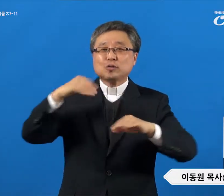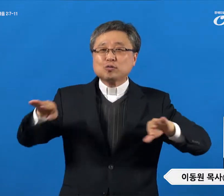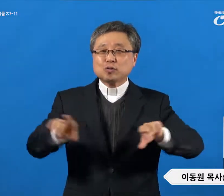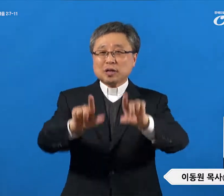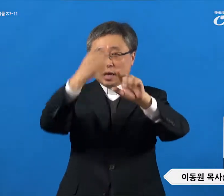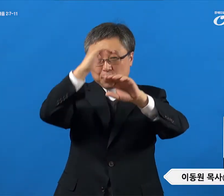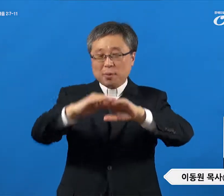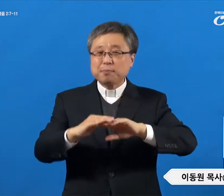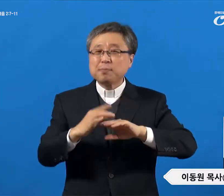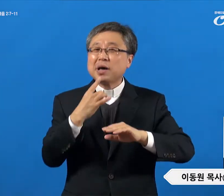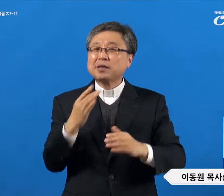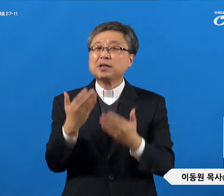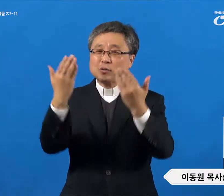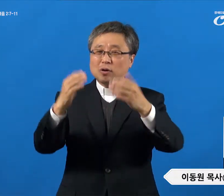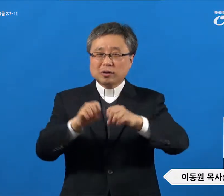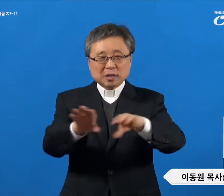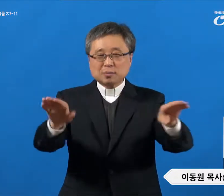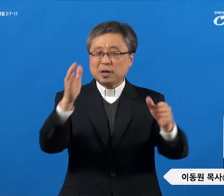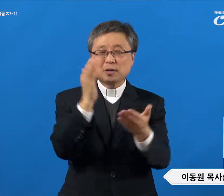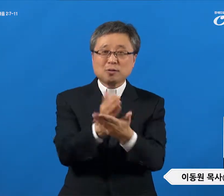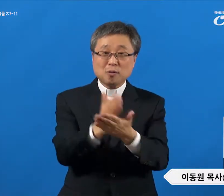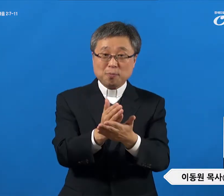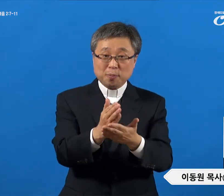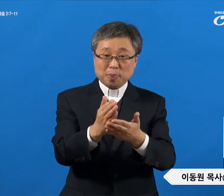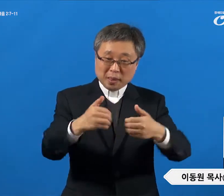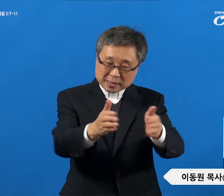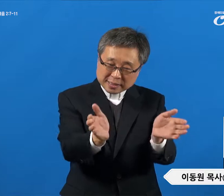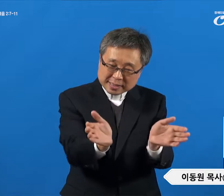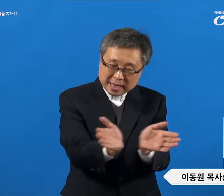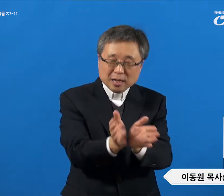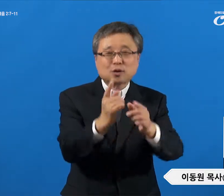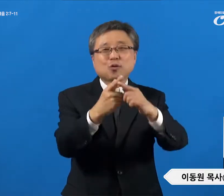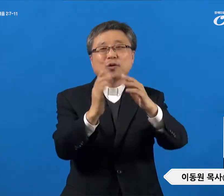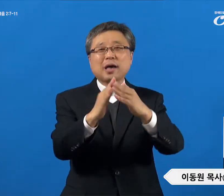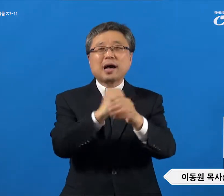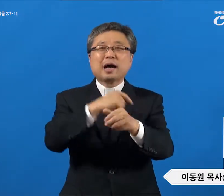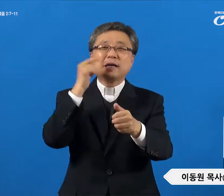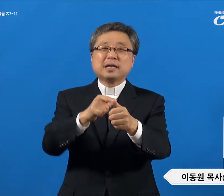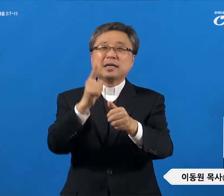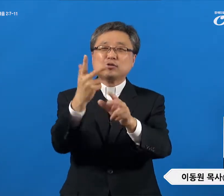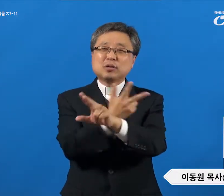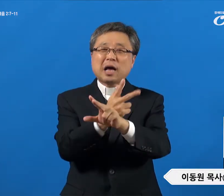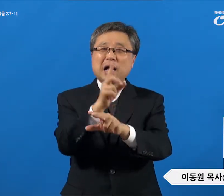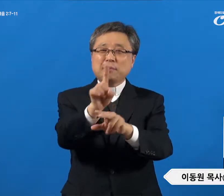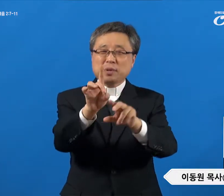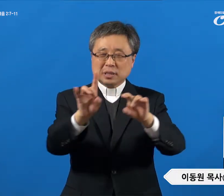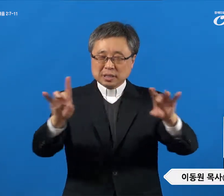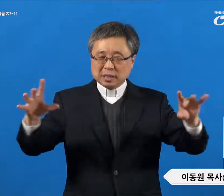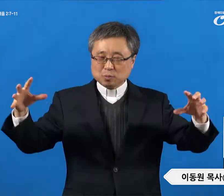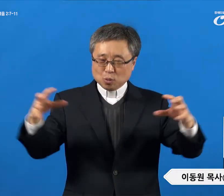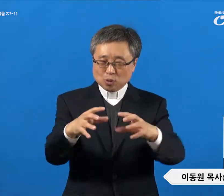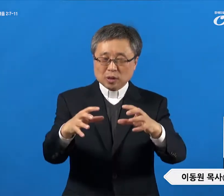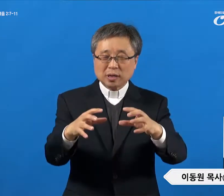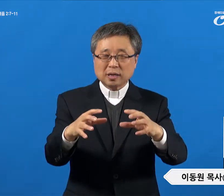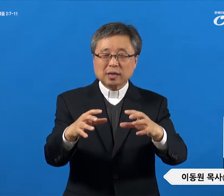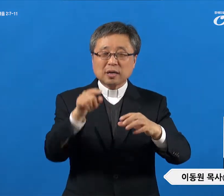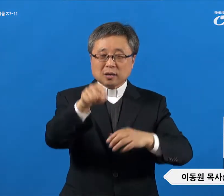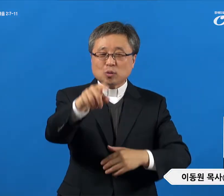말고 셀교회를 하라. 일주일에 한 번씩 반드시 모여서 셀로 모여서 거기서 셀 모임을 갖고 셀 목회를 하라.